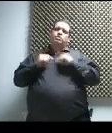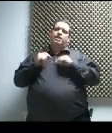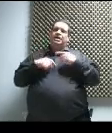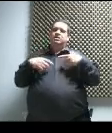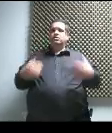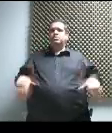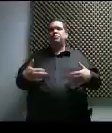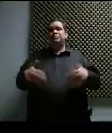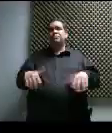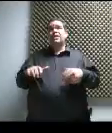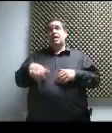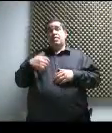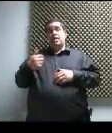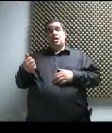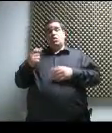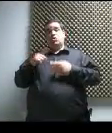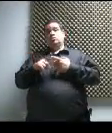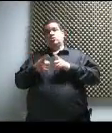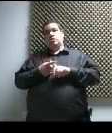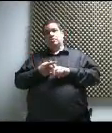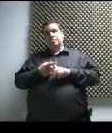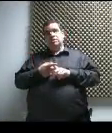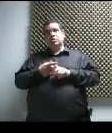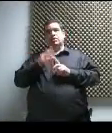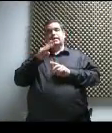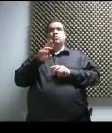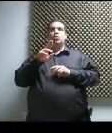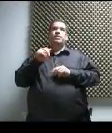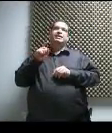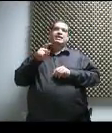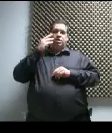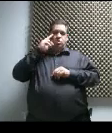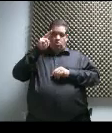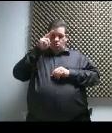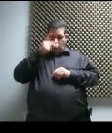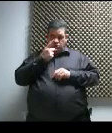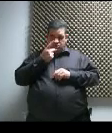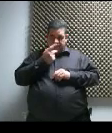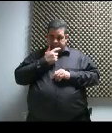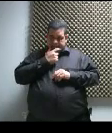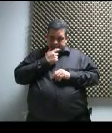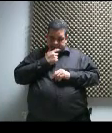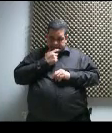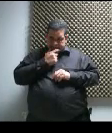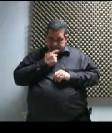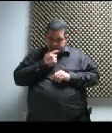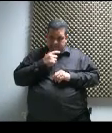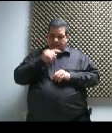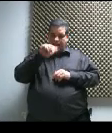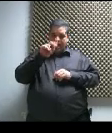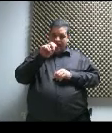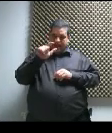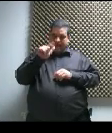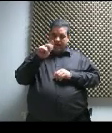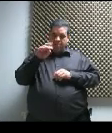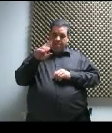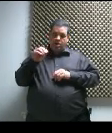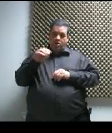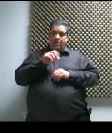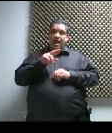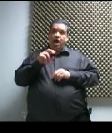tenemos de otro amigo que el compañero Oren tiene que conocer, Ángel Amaro, de Arroyo.